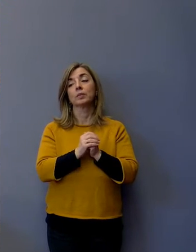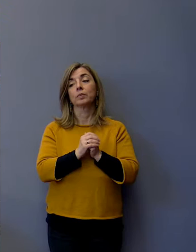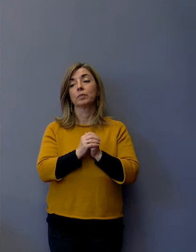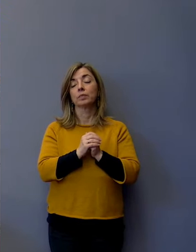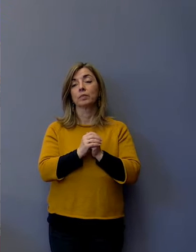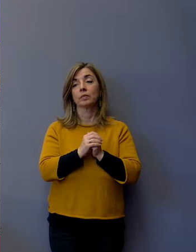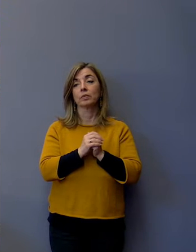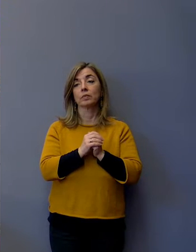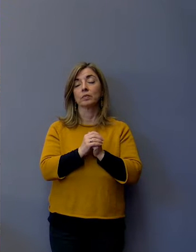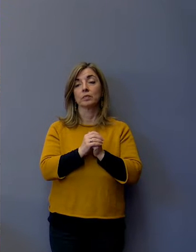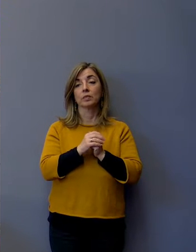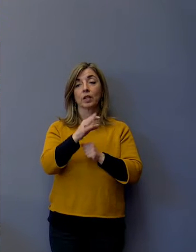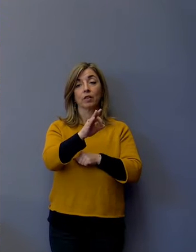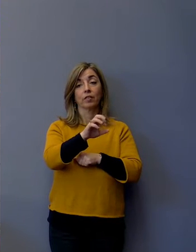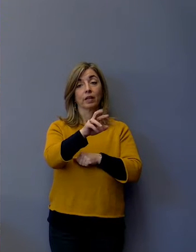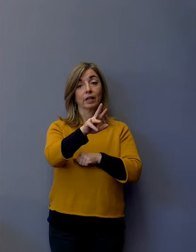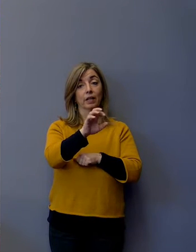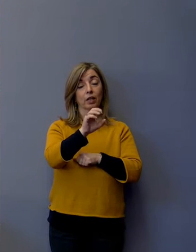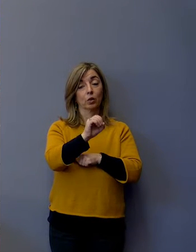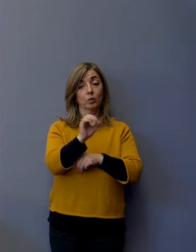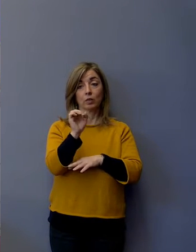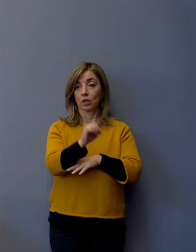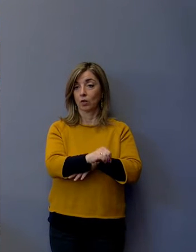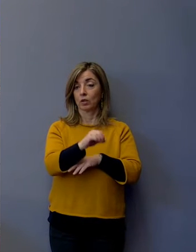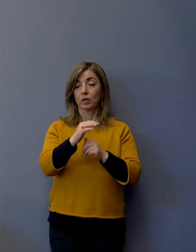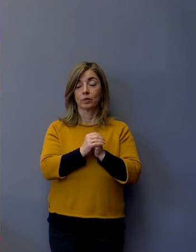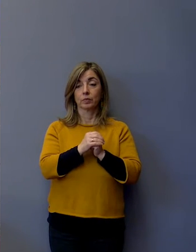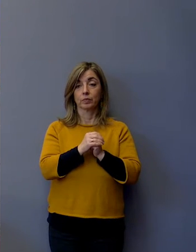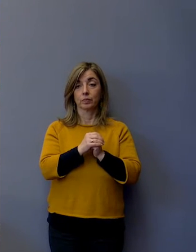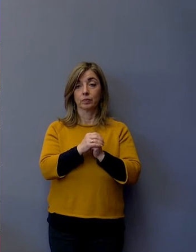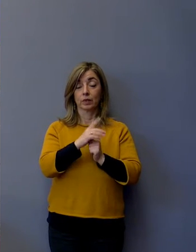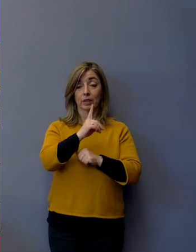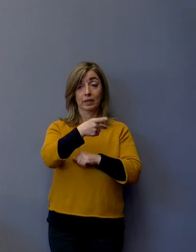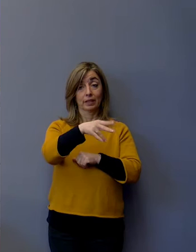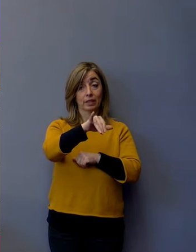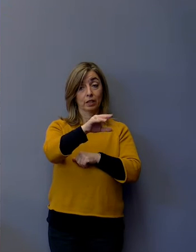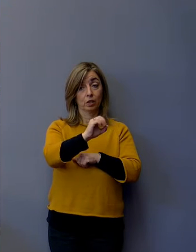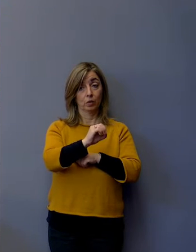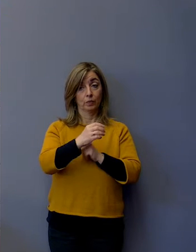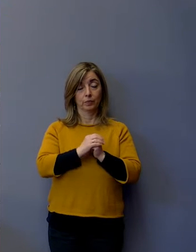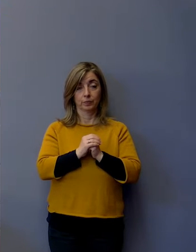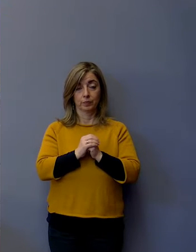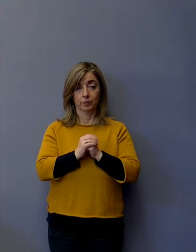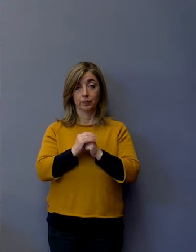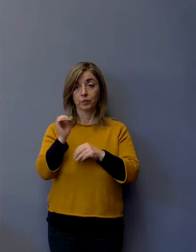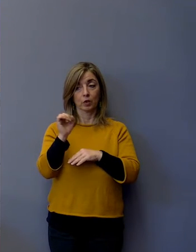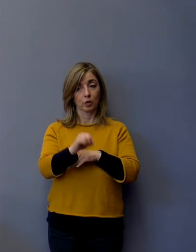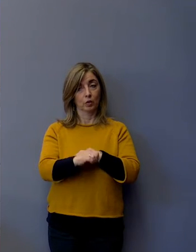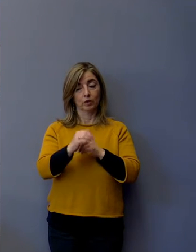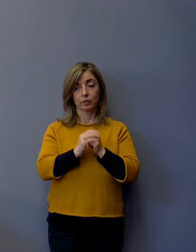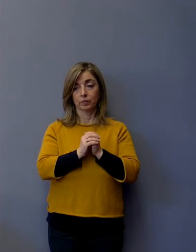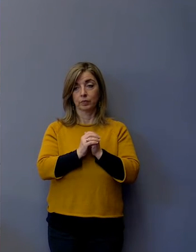consigliere ferrero contrario consigliere grillo contrario